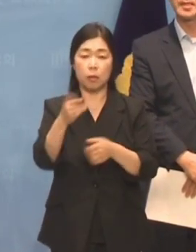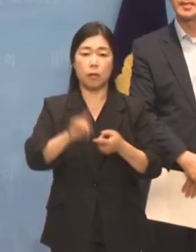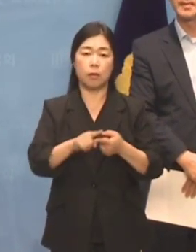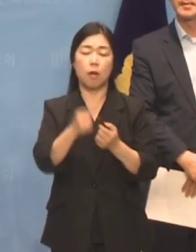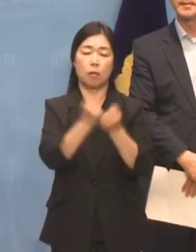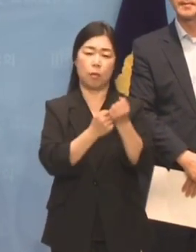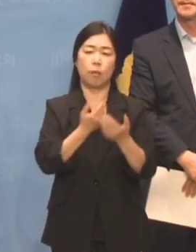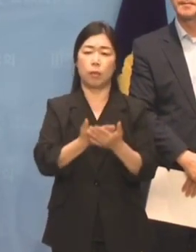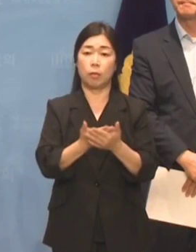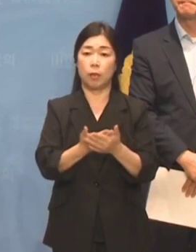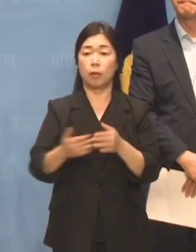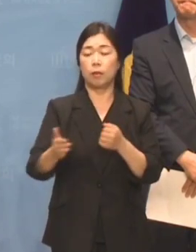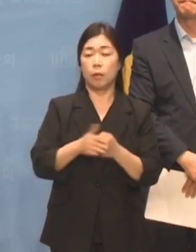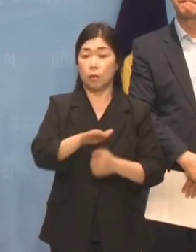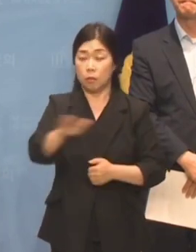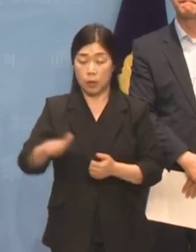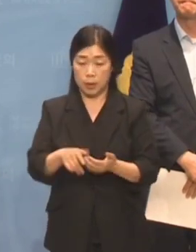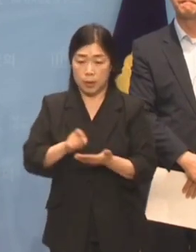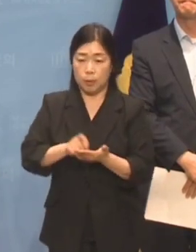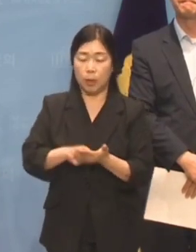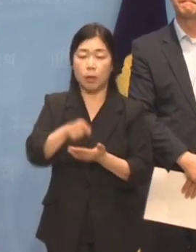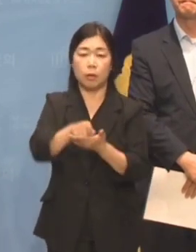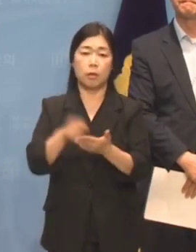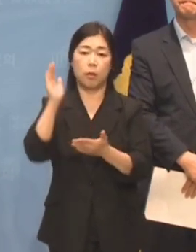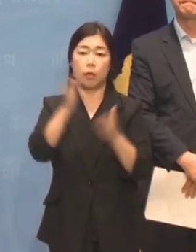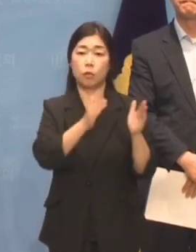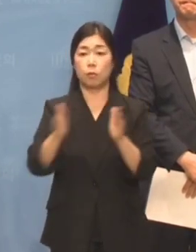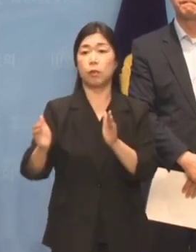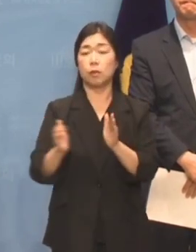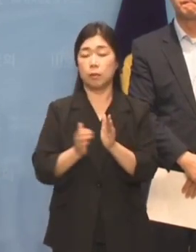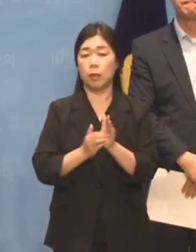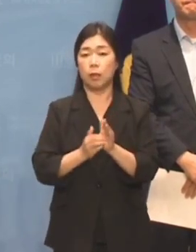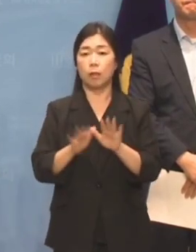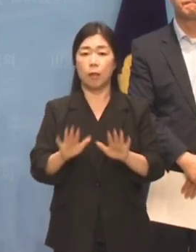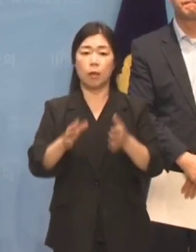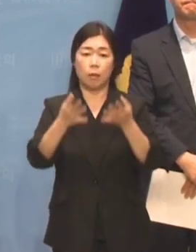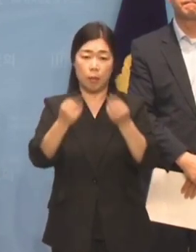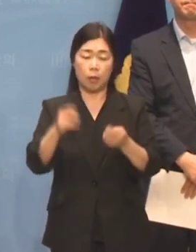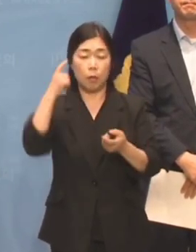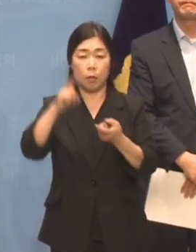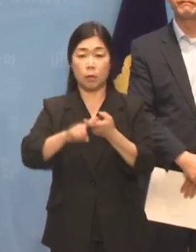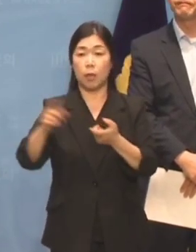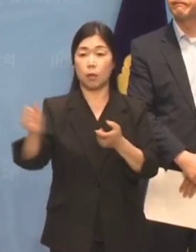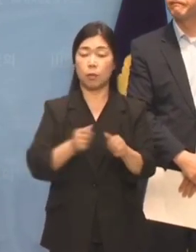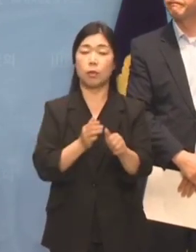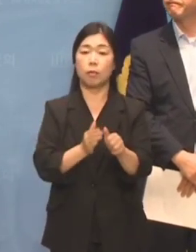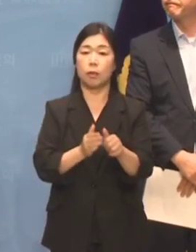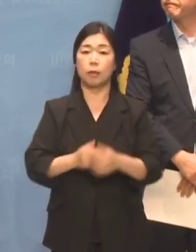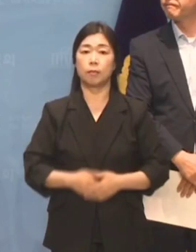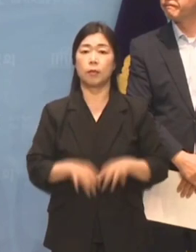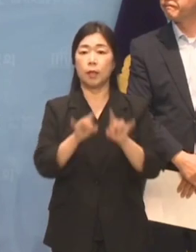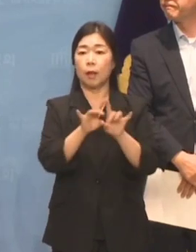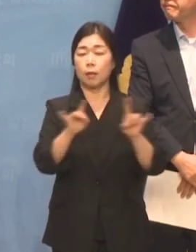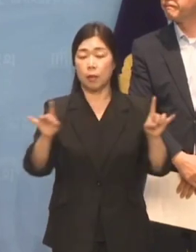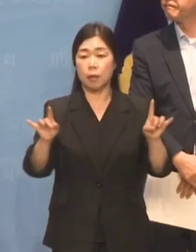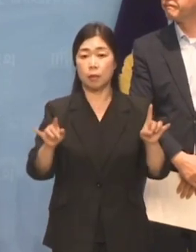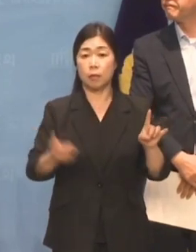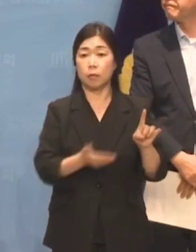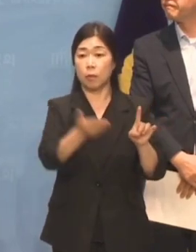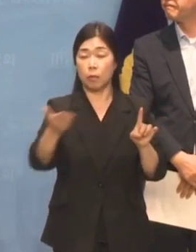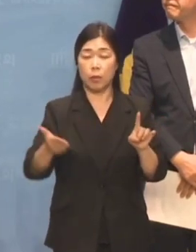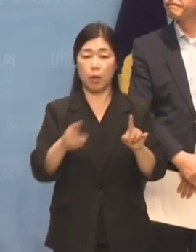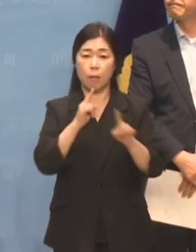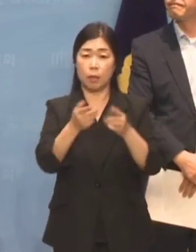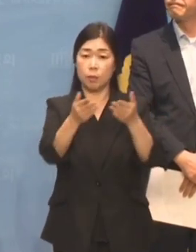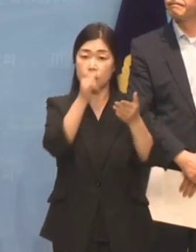저희 급하게 이렇게 기자회견을 하게 됐습니다. 많은 관심 가져주시고요. 각자